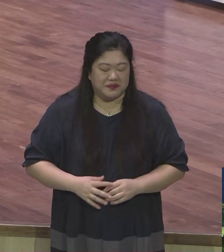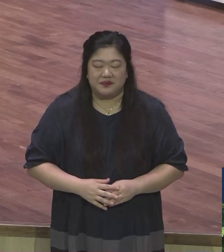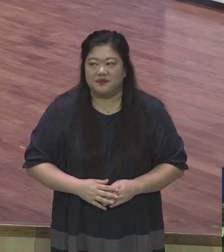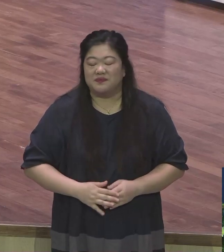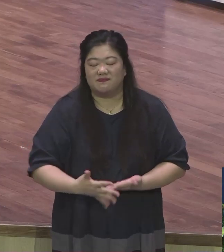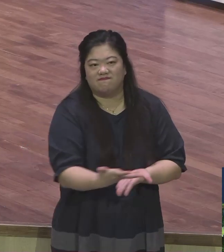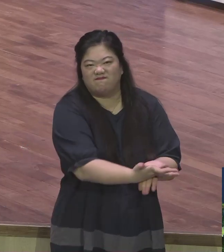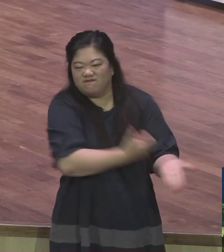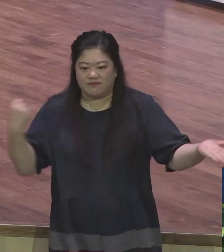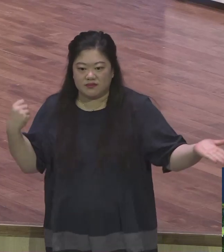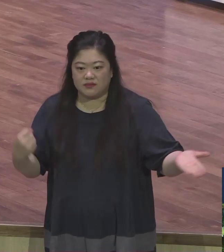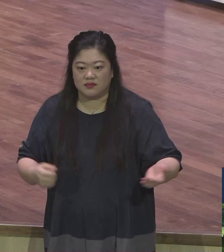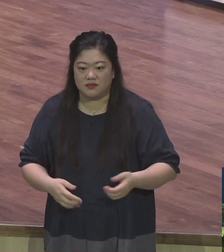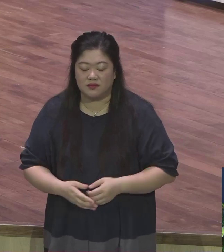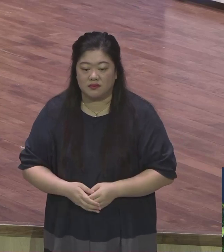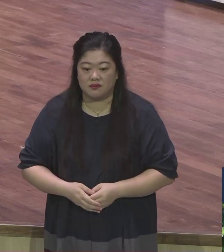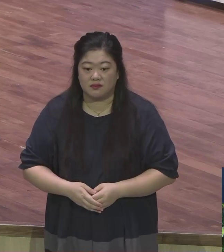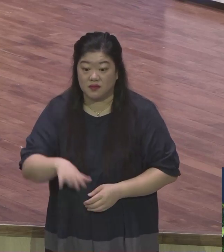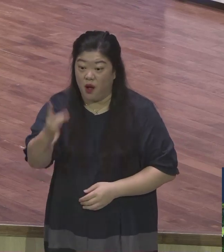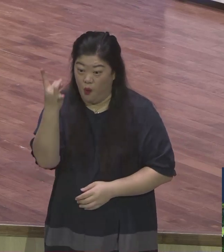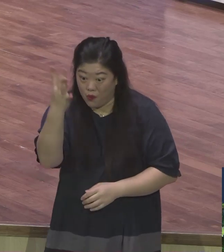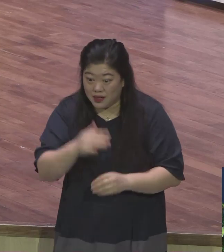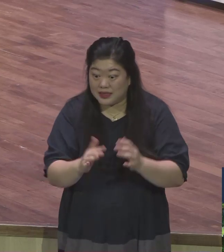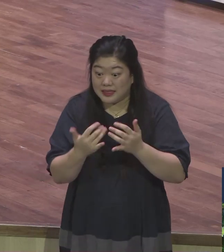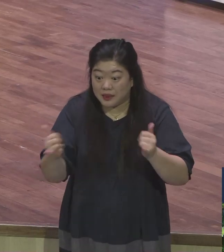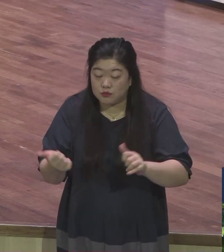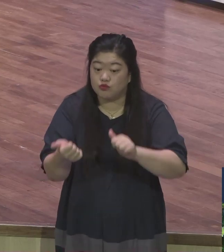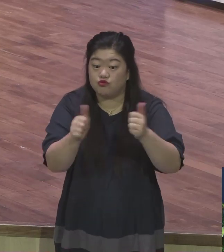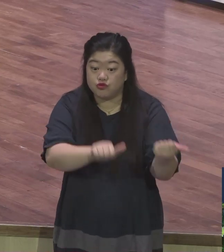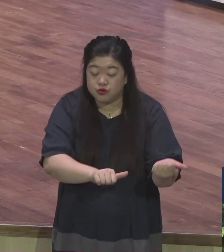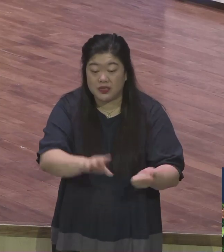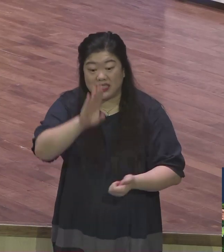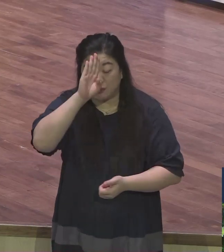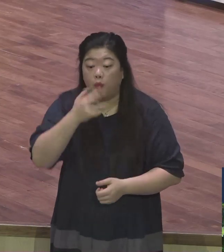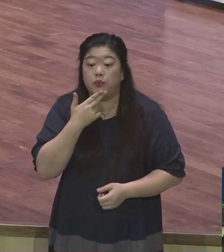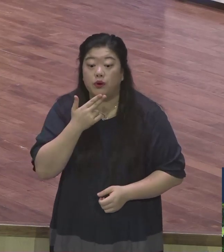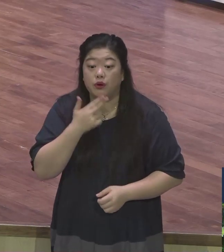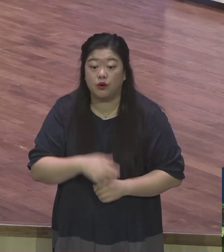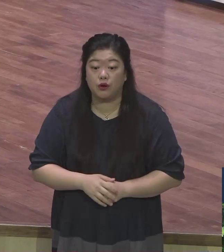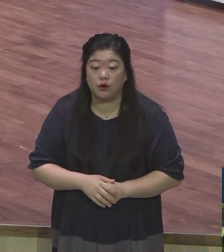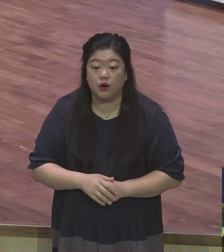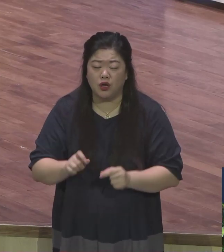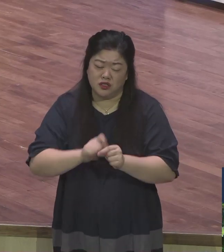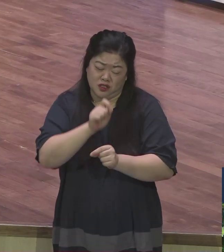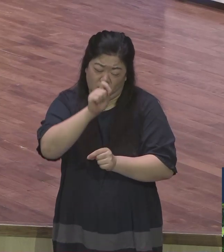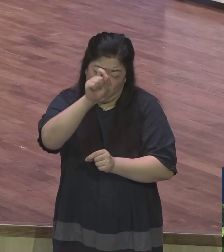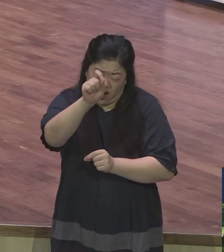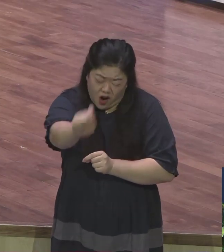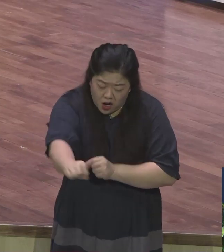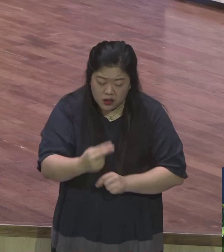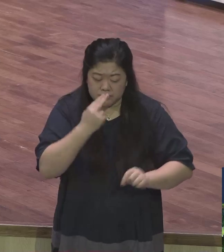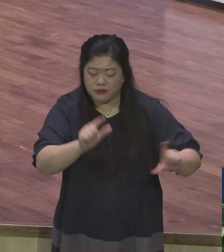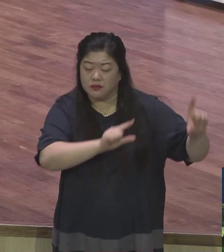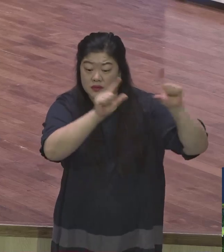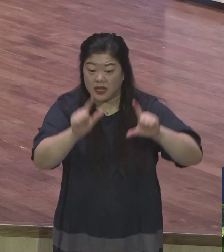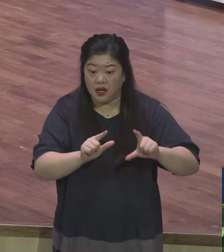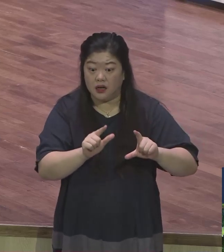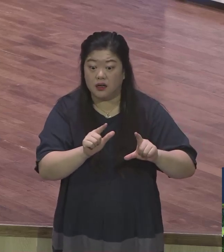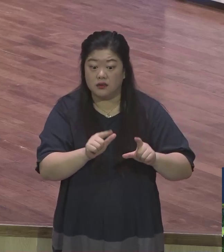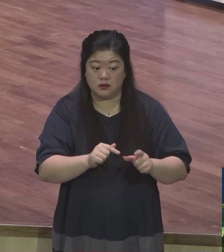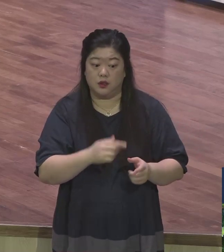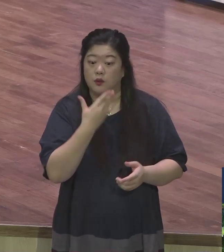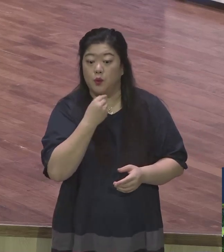죽음이 없었어요. 원래 질병이 없었습니다. 그냥 영혼이 살도록 창조해 주었어요. 죄같으로 죄의 삭수